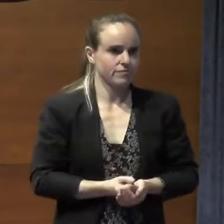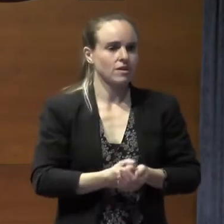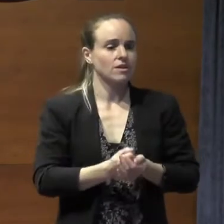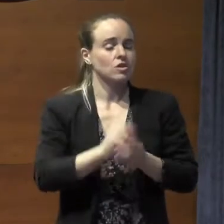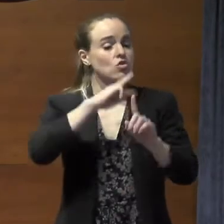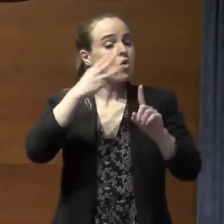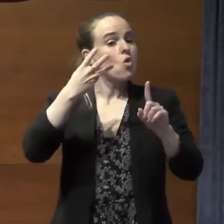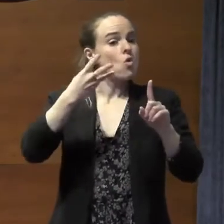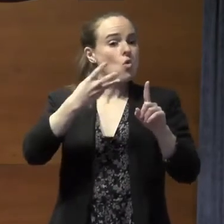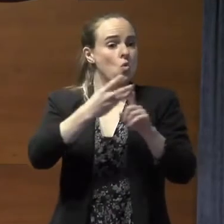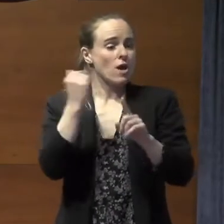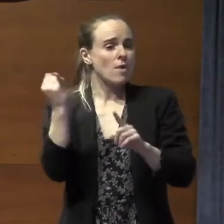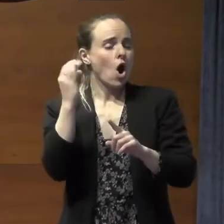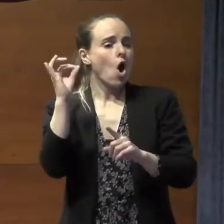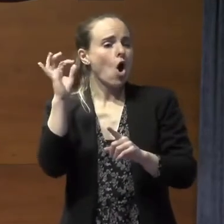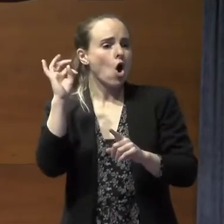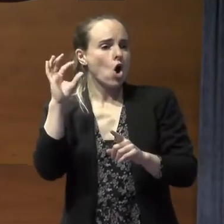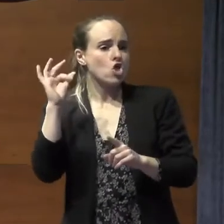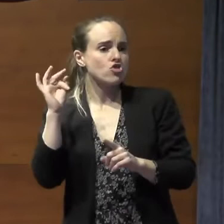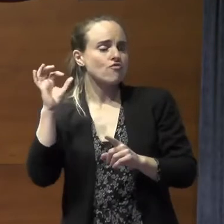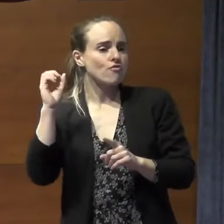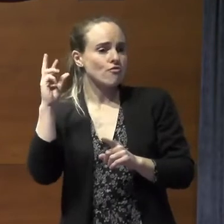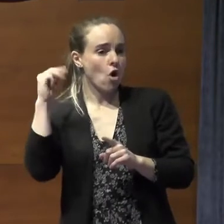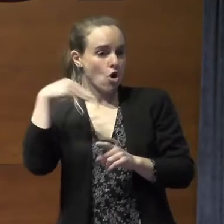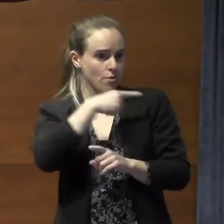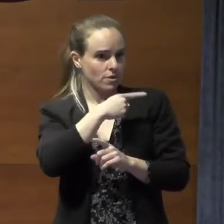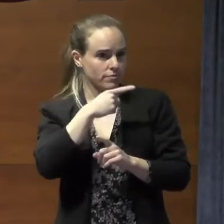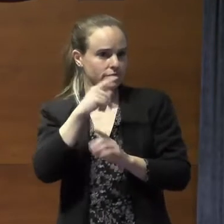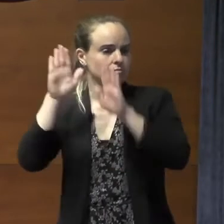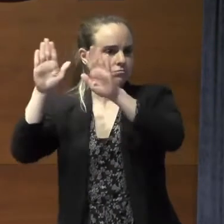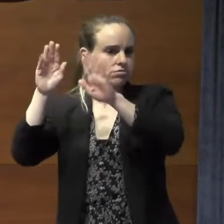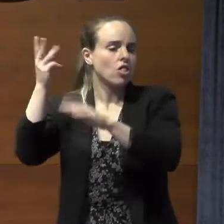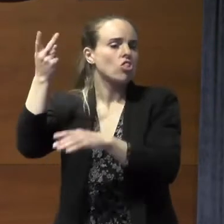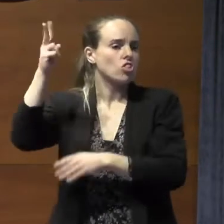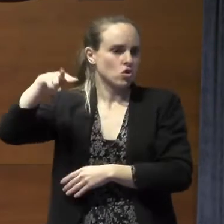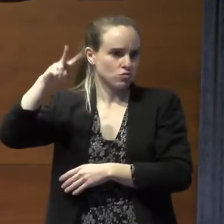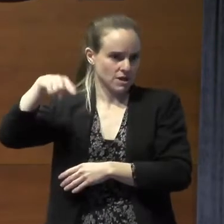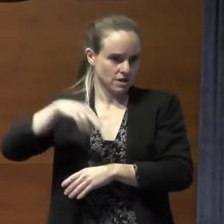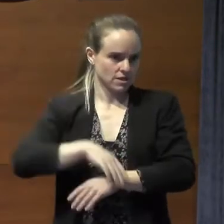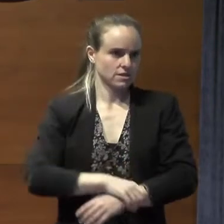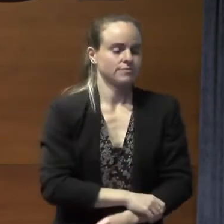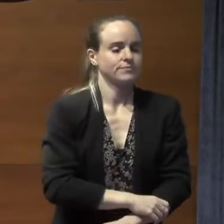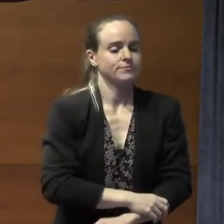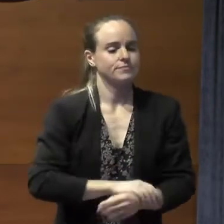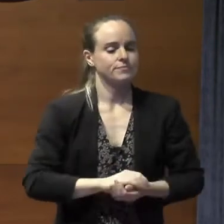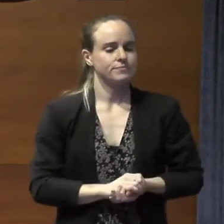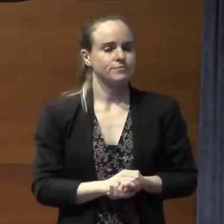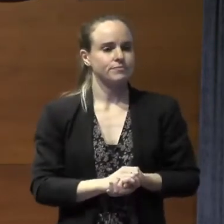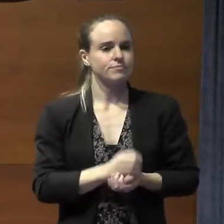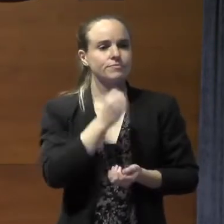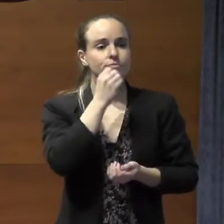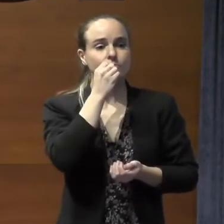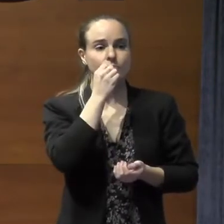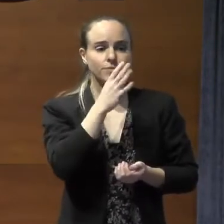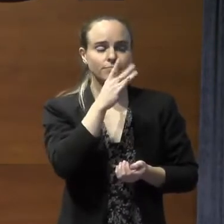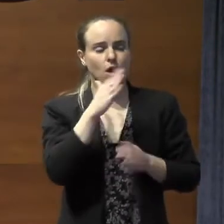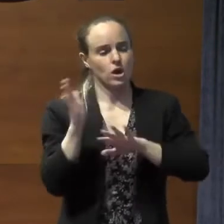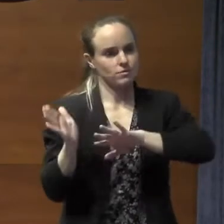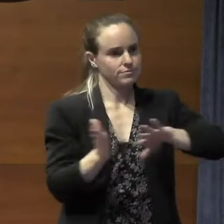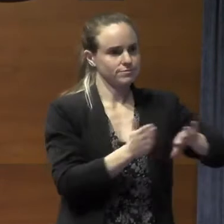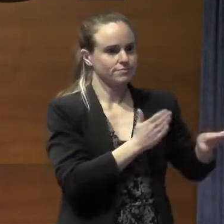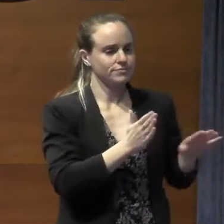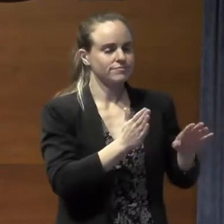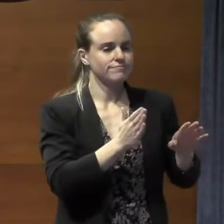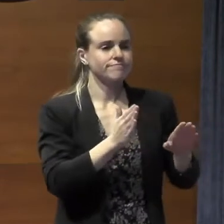2 meses disponible en la plataforma Jotphone. Y ya pasamos a las